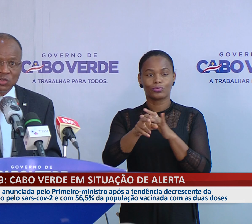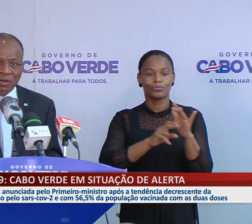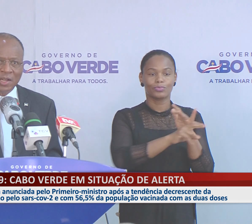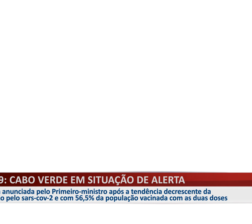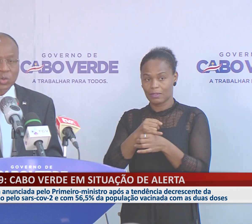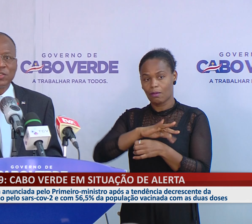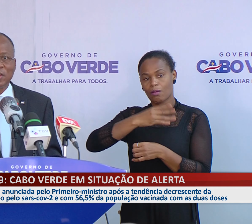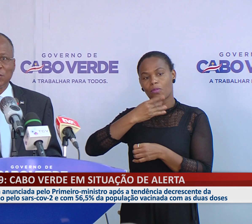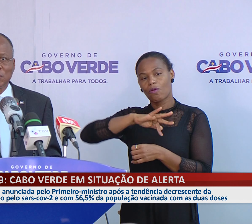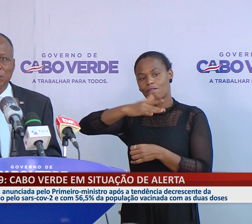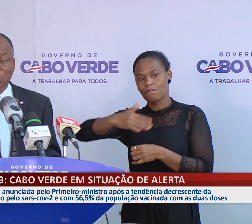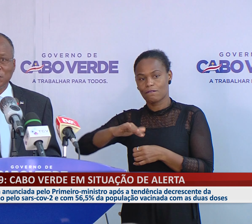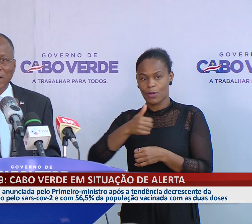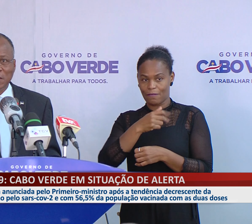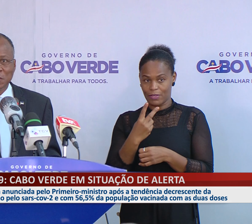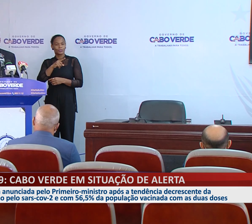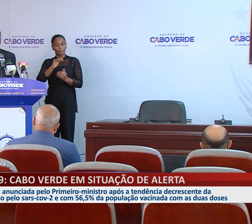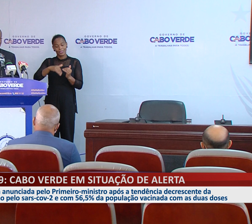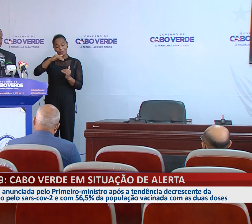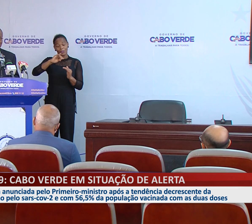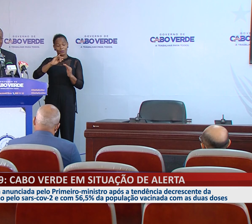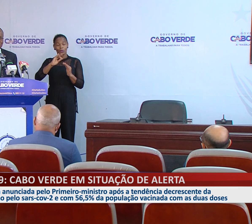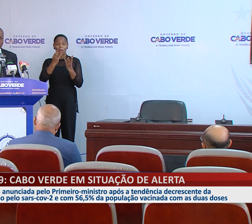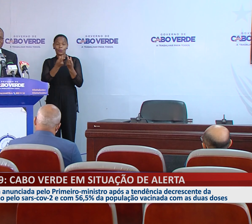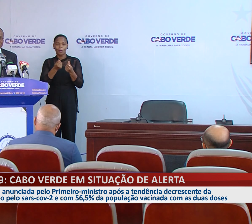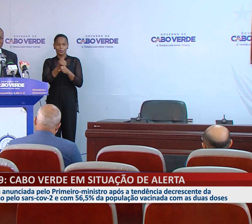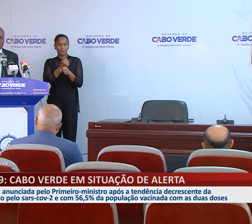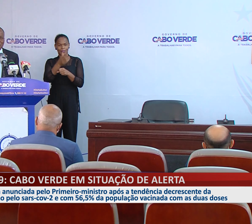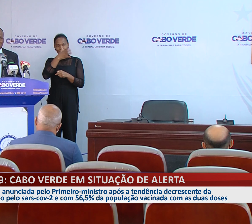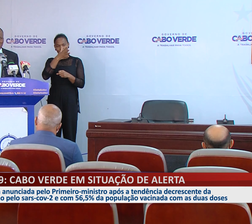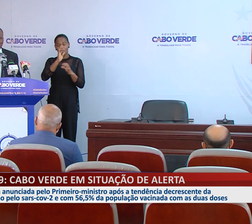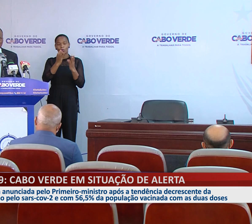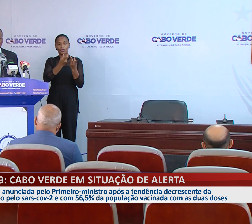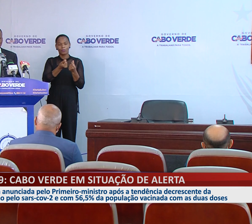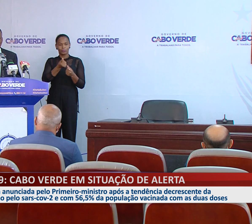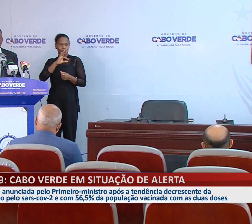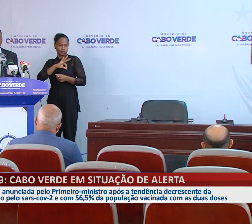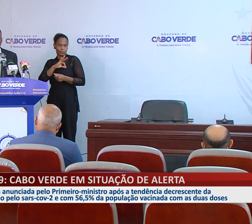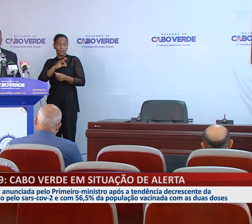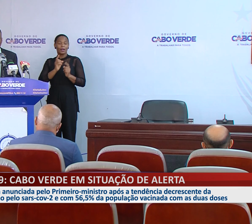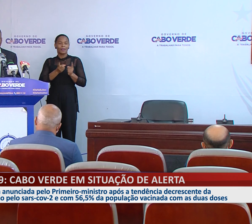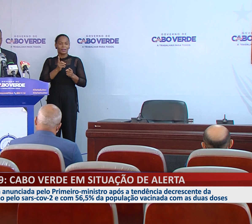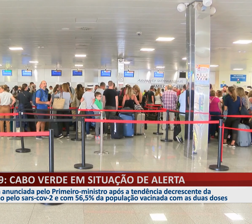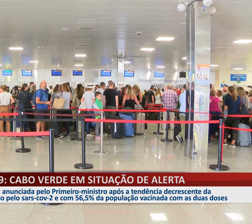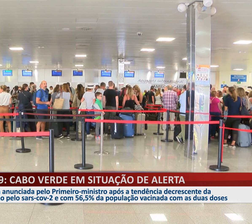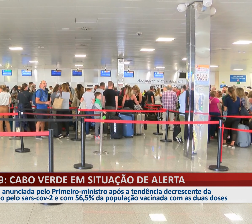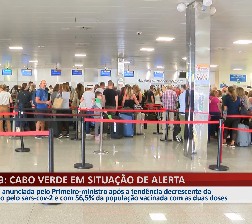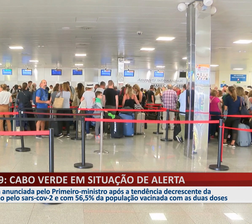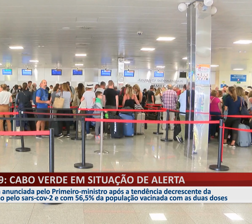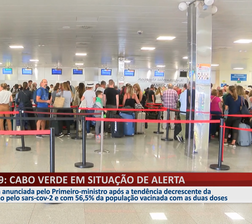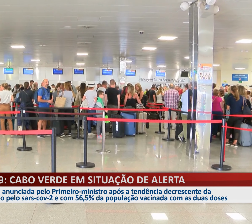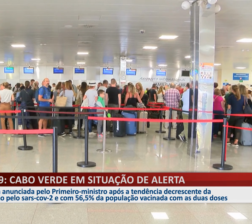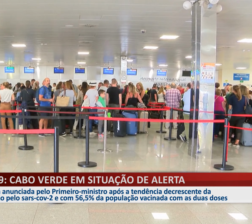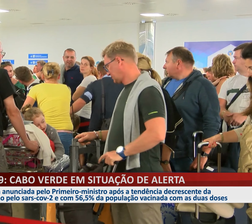aos postos de trabalho. Turistas estão a chegar. O chefe do governo aponta também como um fator positivo a decisão do Reino